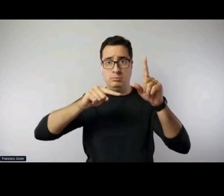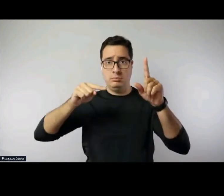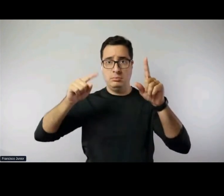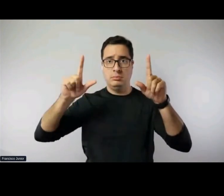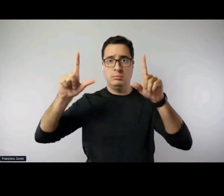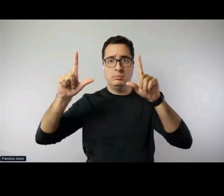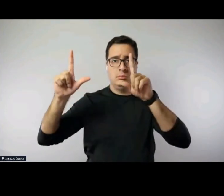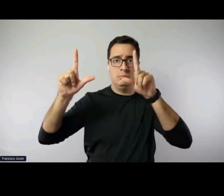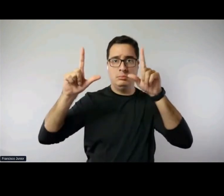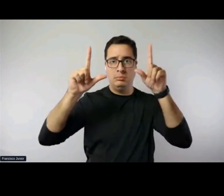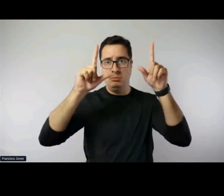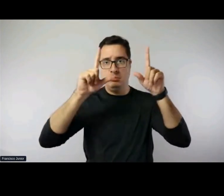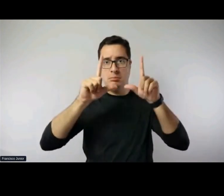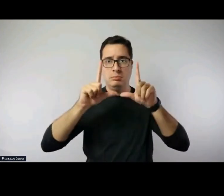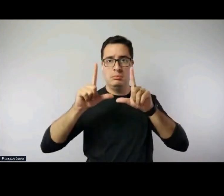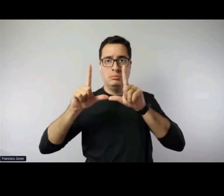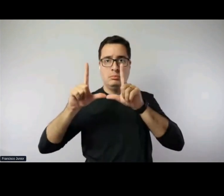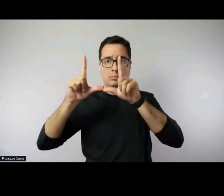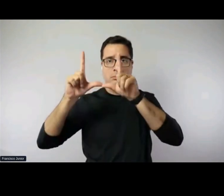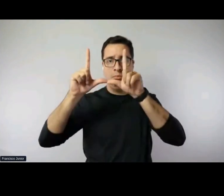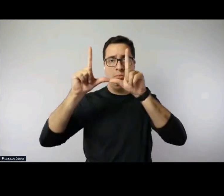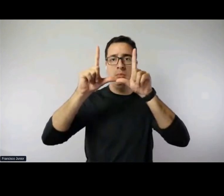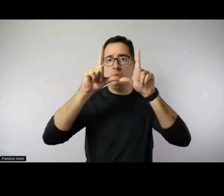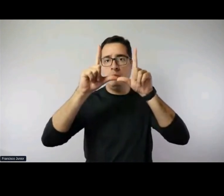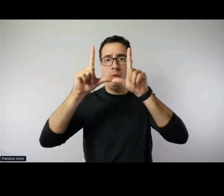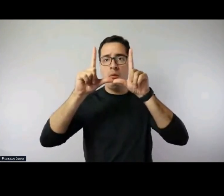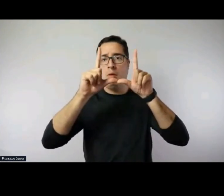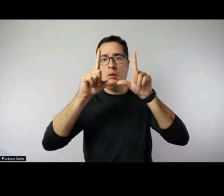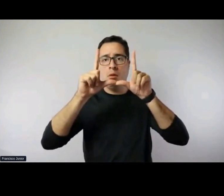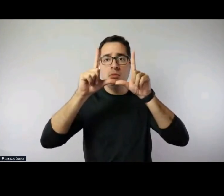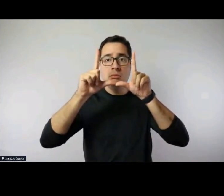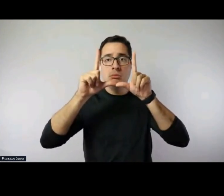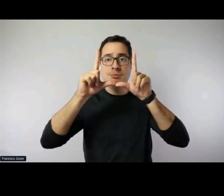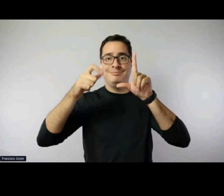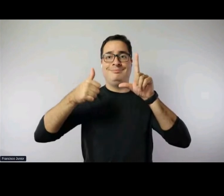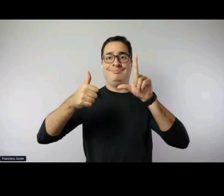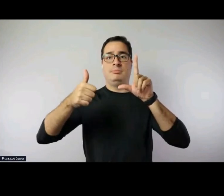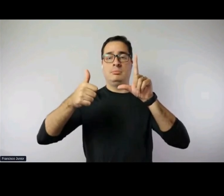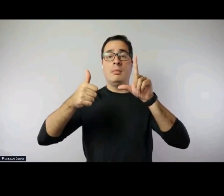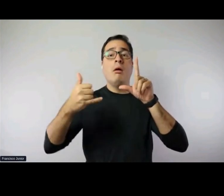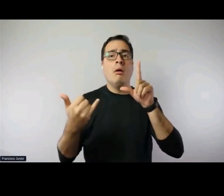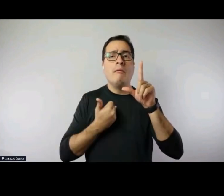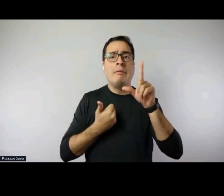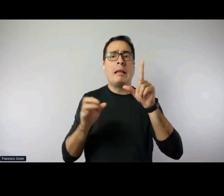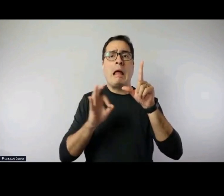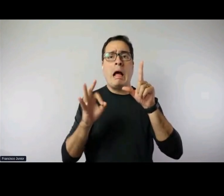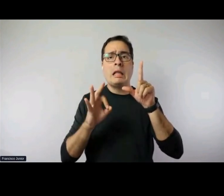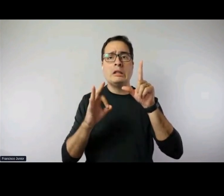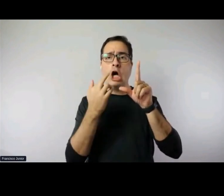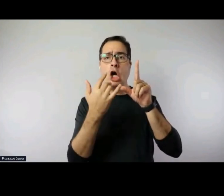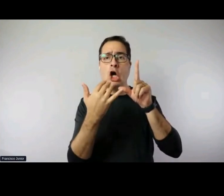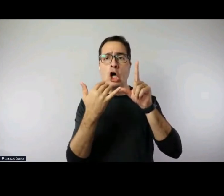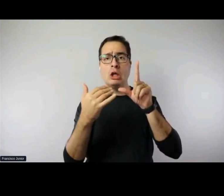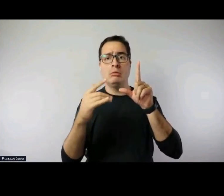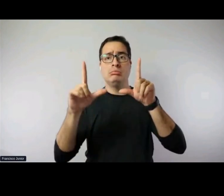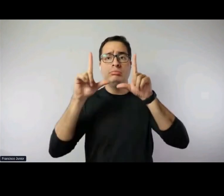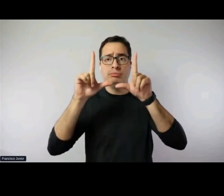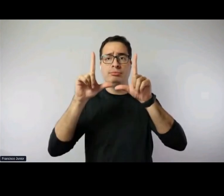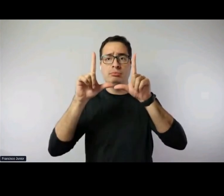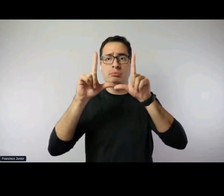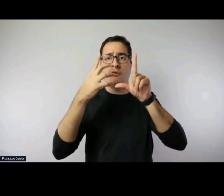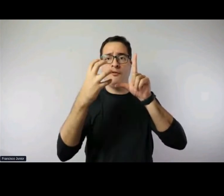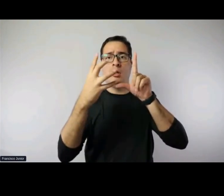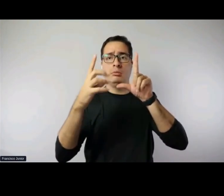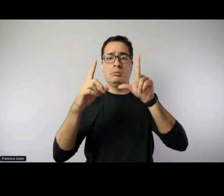e dizendo se está ok, se não está ok, se a foto pode ser capturada ou não. E muitas